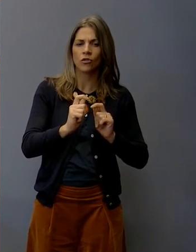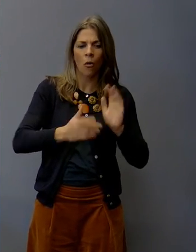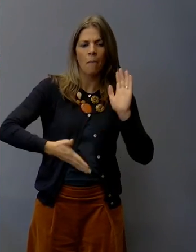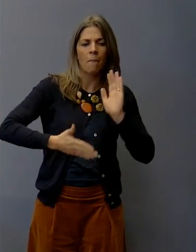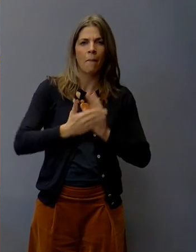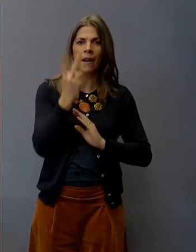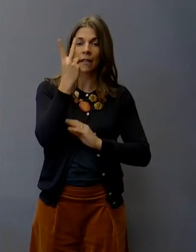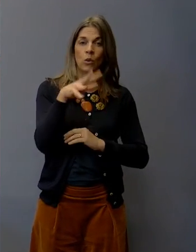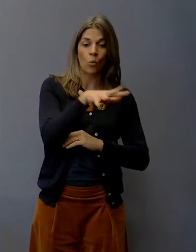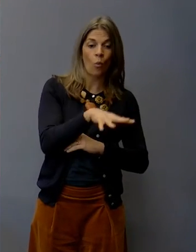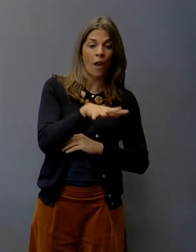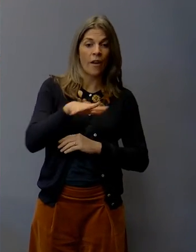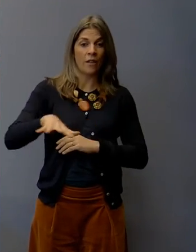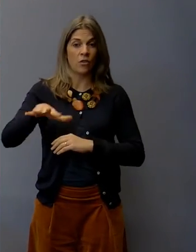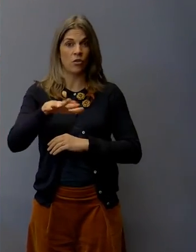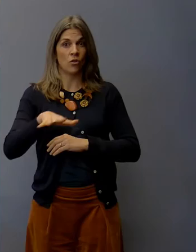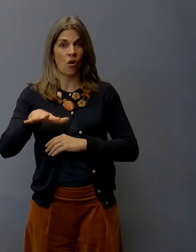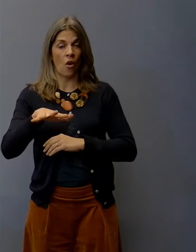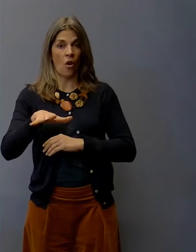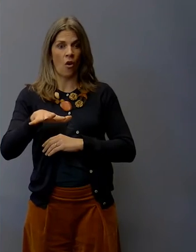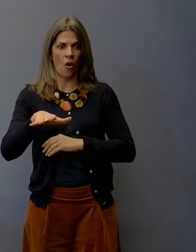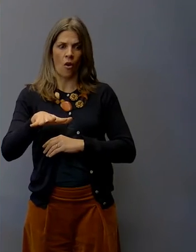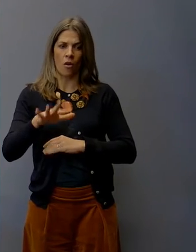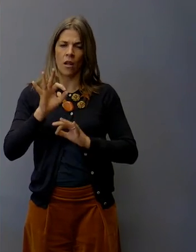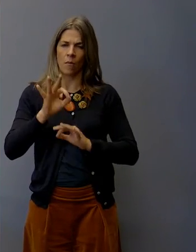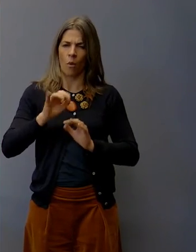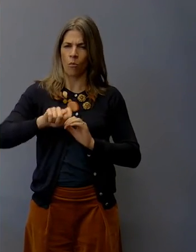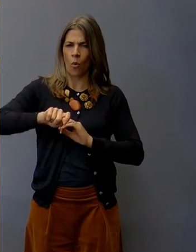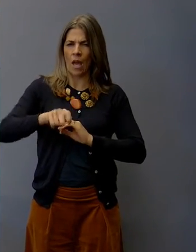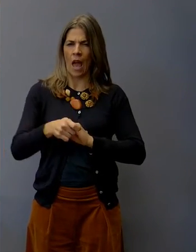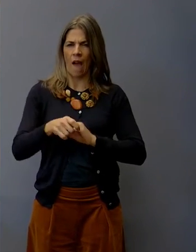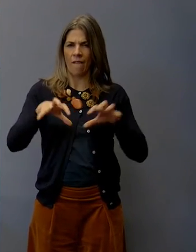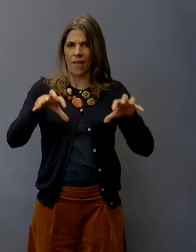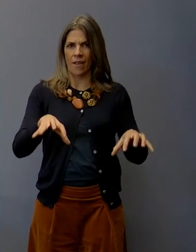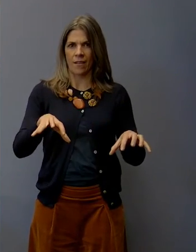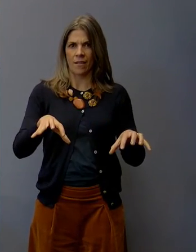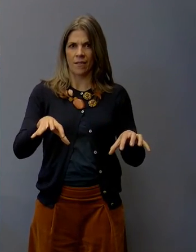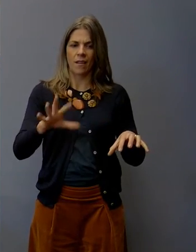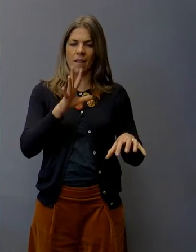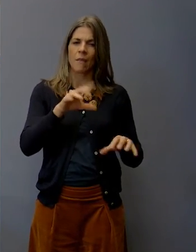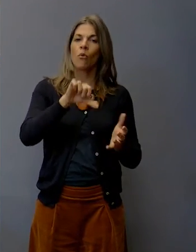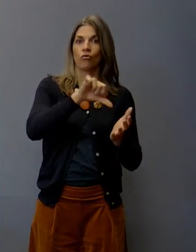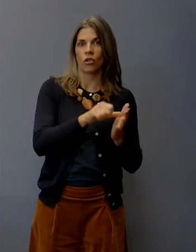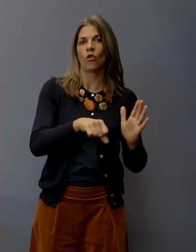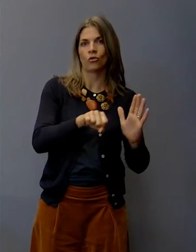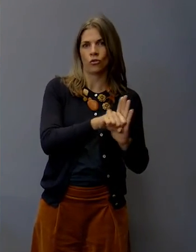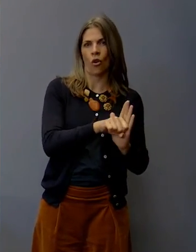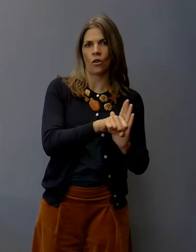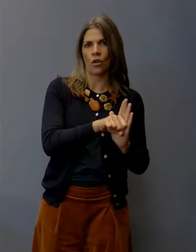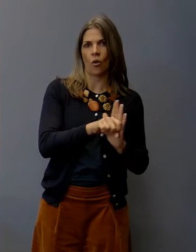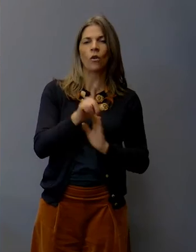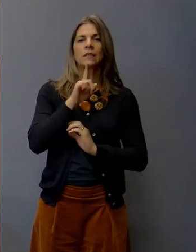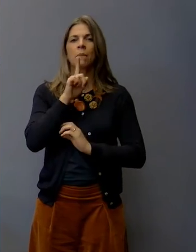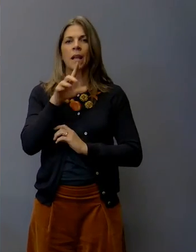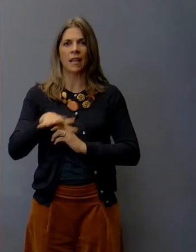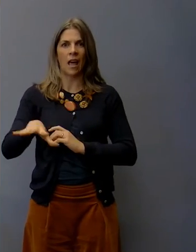sono fondamentali e nel contempo nevralgiche come il centro storico e sampierdarena